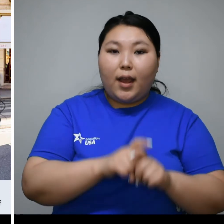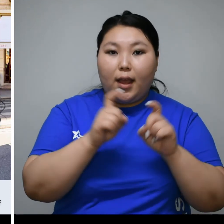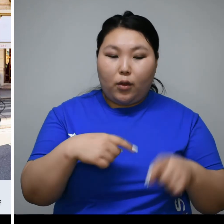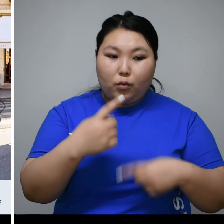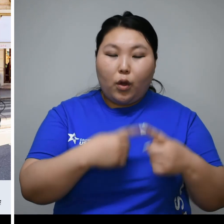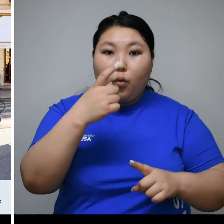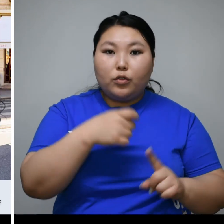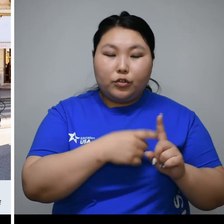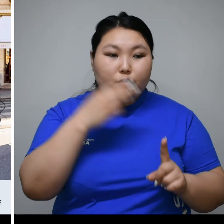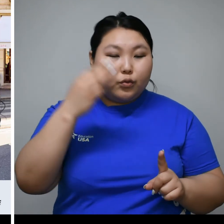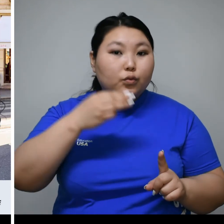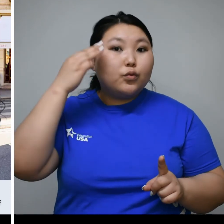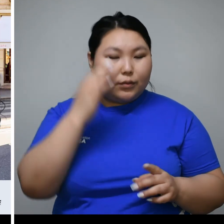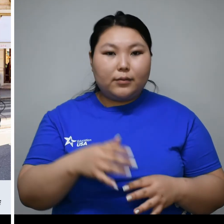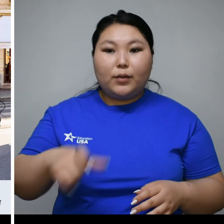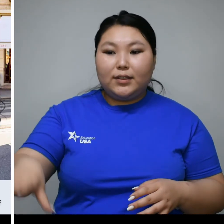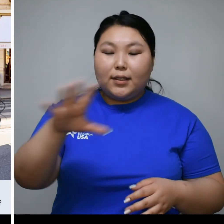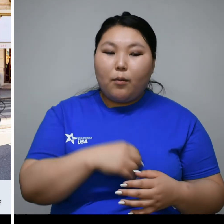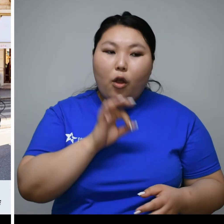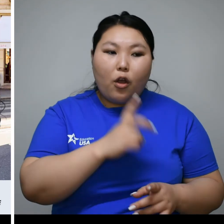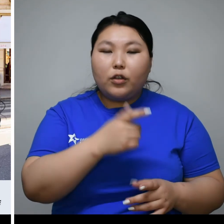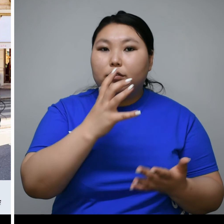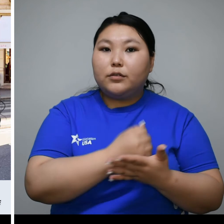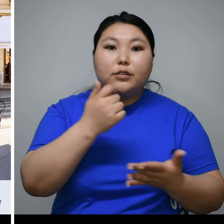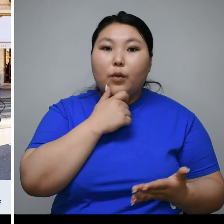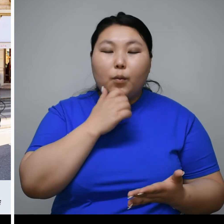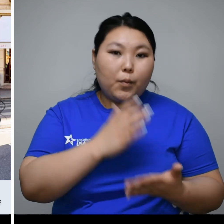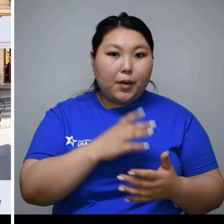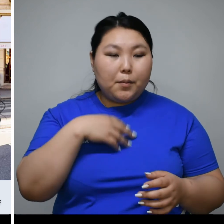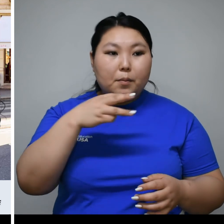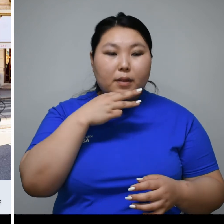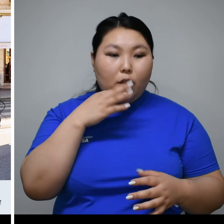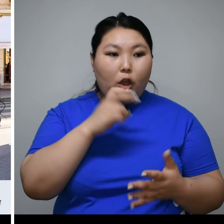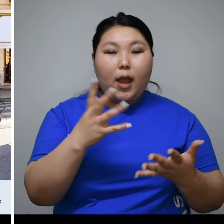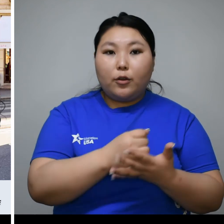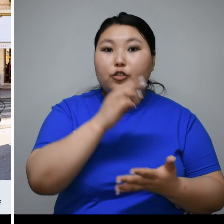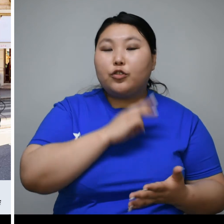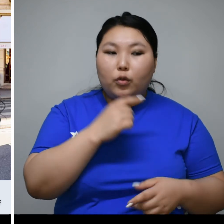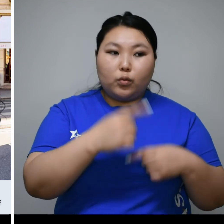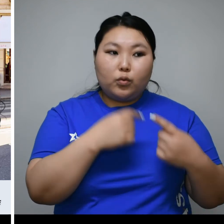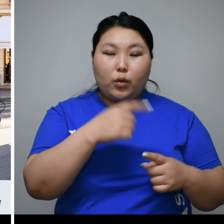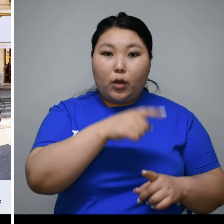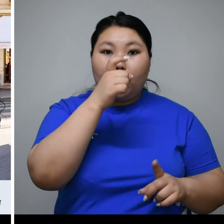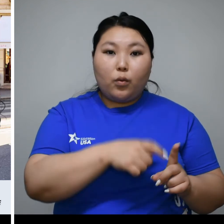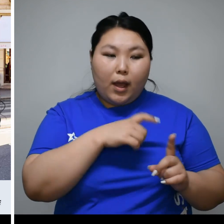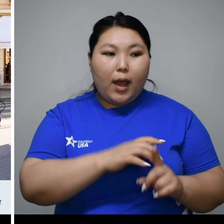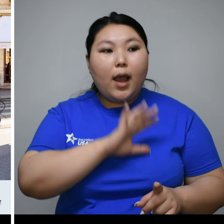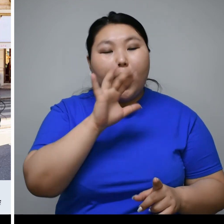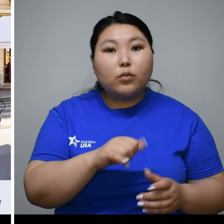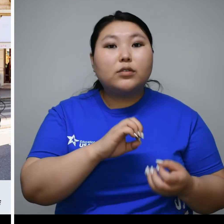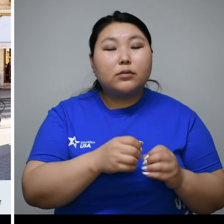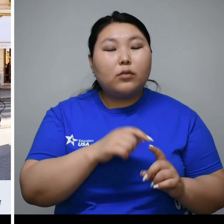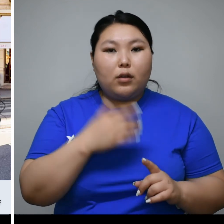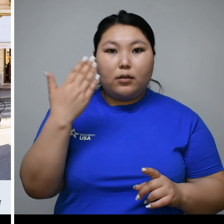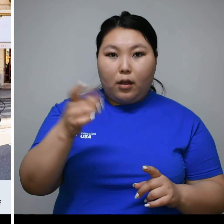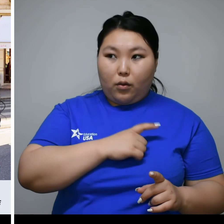Харин тухайн хүний яг туршилгаас таадын олж чадахгүй байгаа тэр мэдээллүүдээ олж авахын тулд тухайн хүнээс одоо асуулт